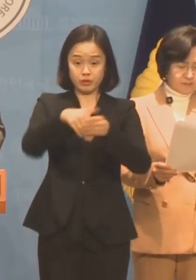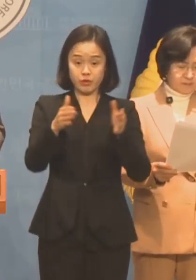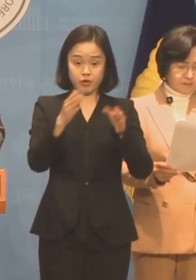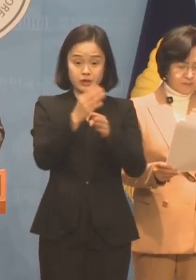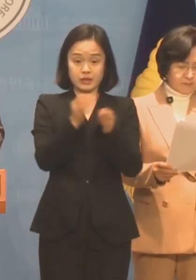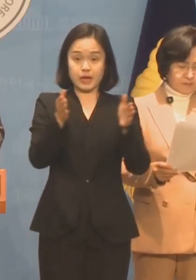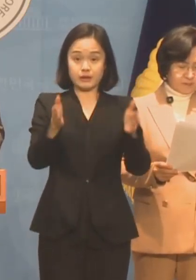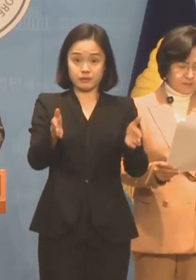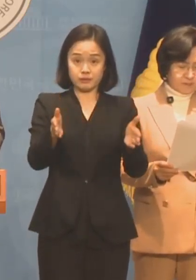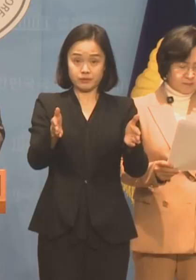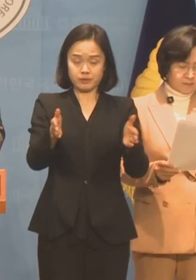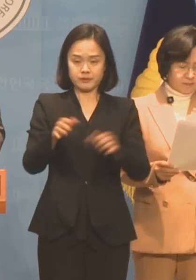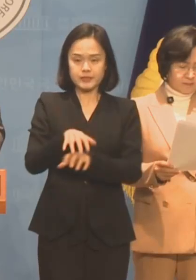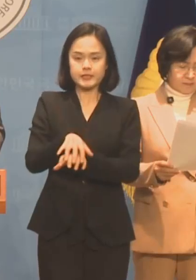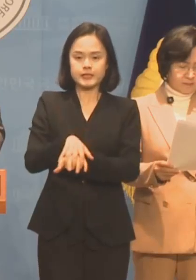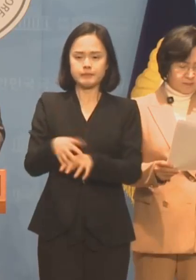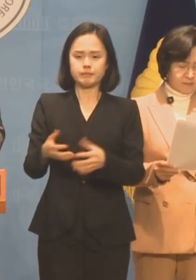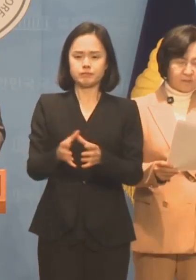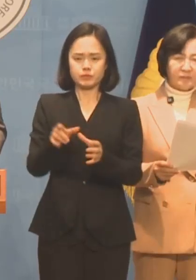태세를 유지시켰습니다.